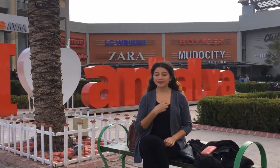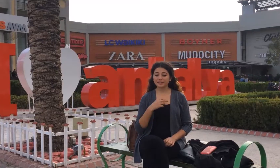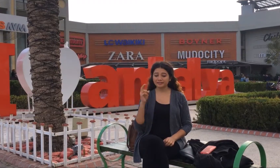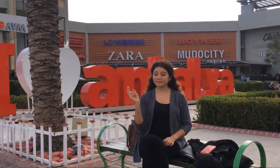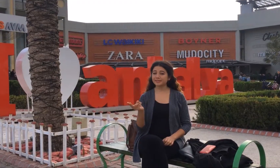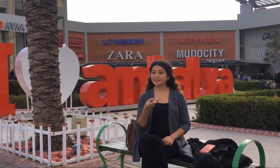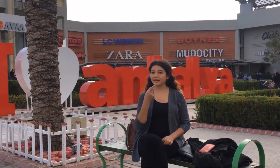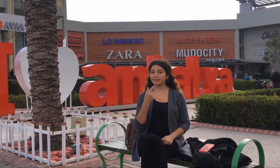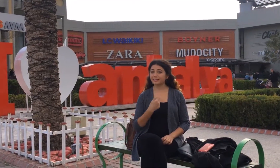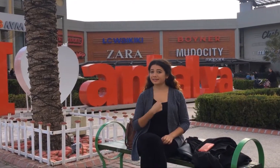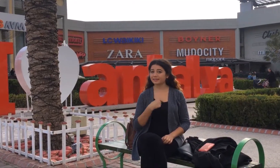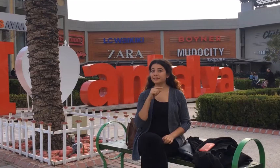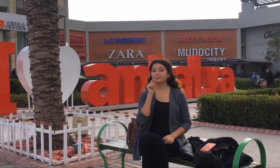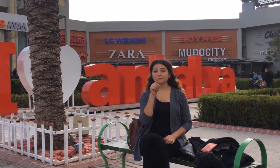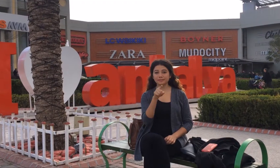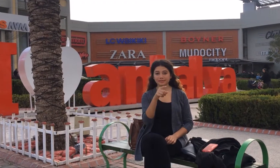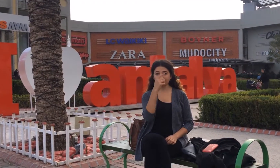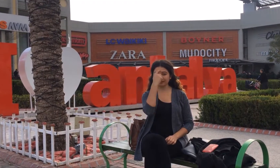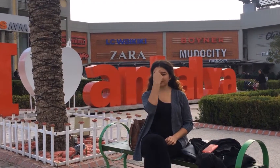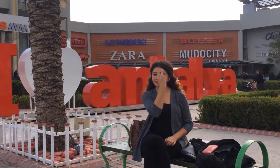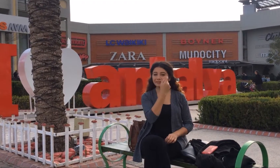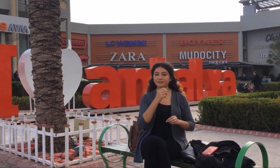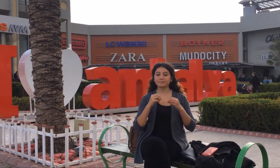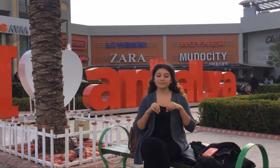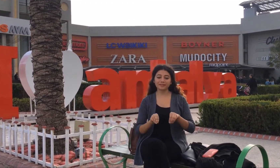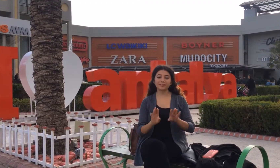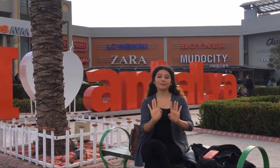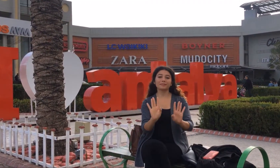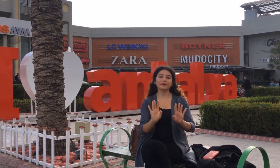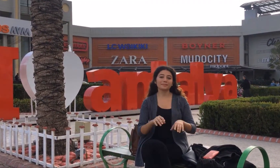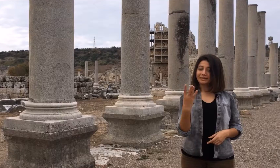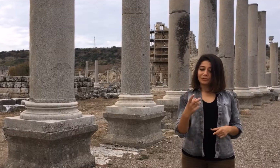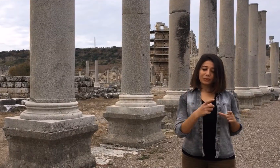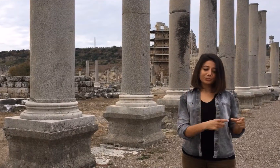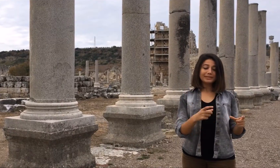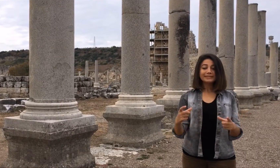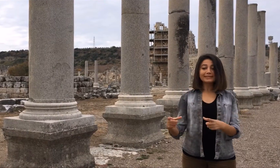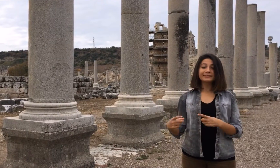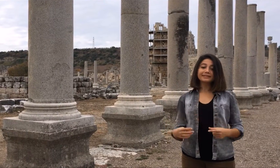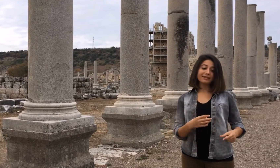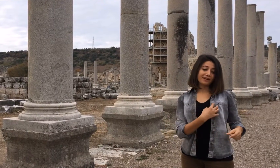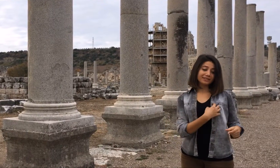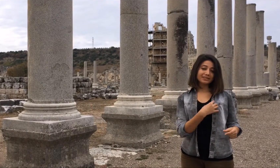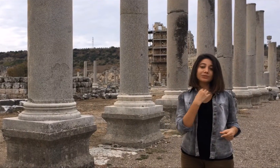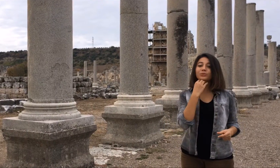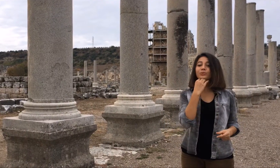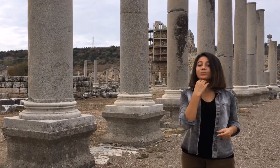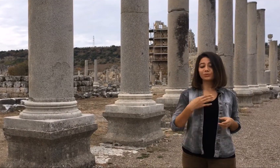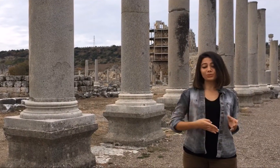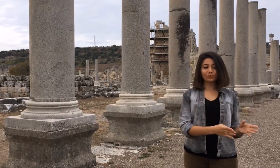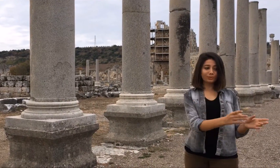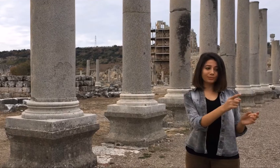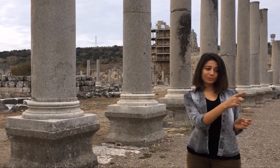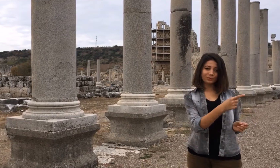Kendimi terk ederim, seni yarım bırakmam. Dört yanı aşk dolu yolumsun